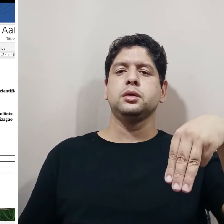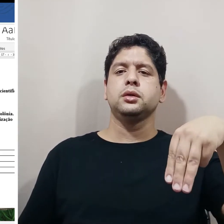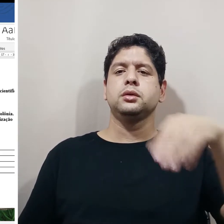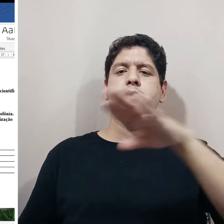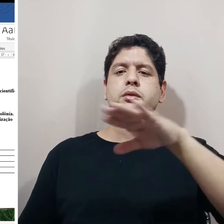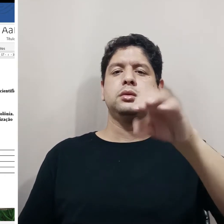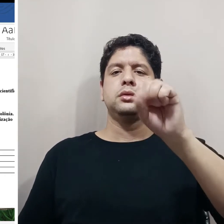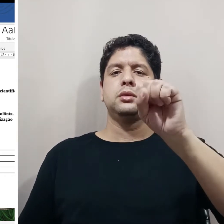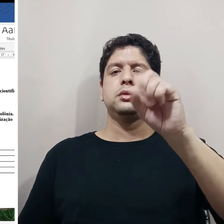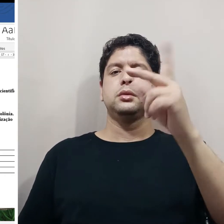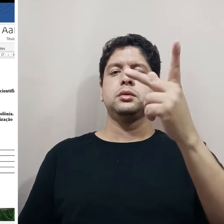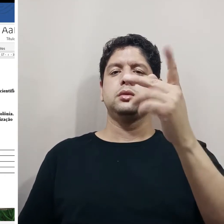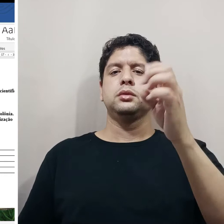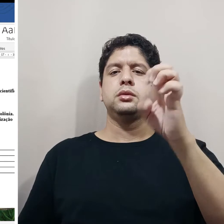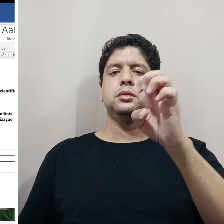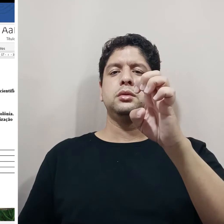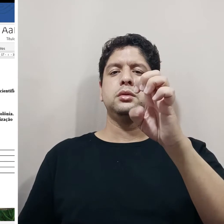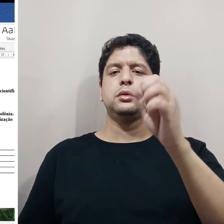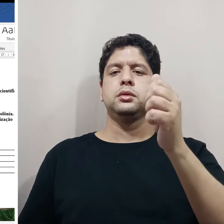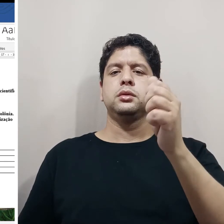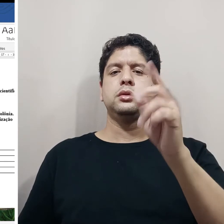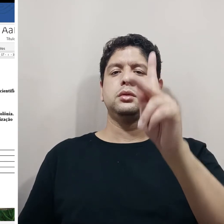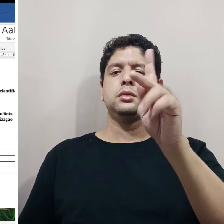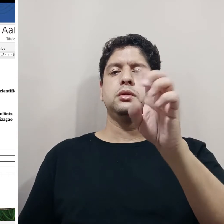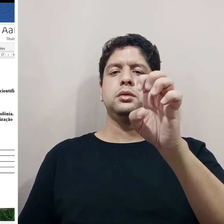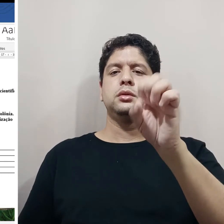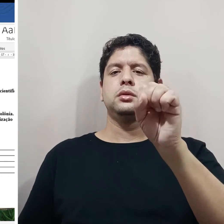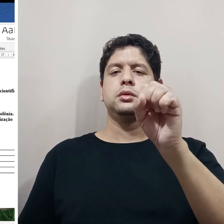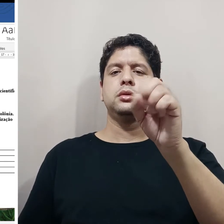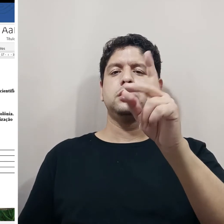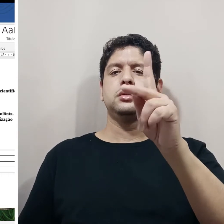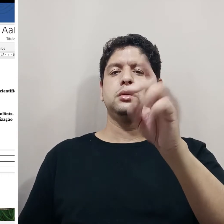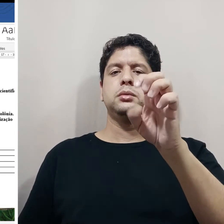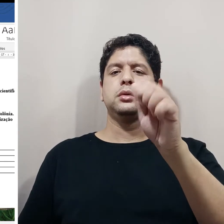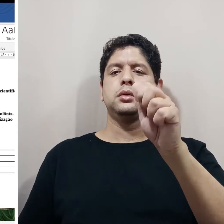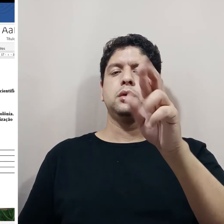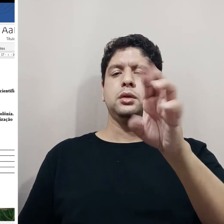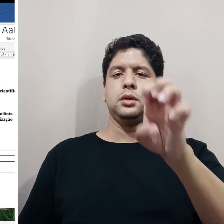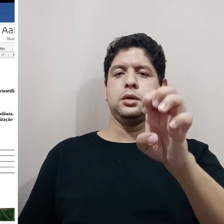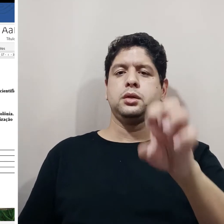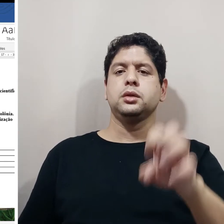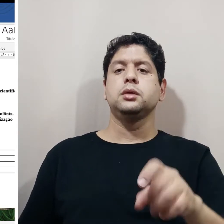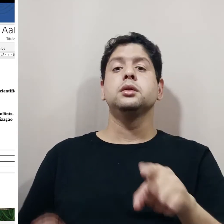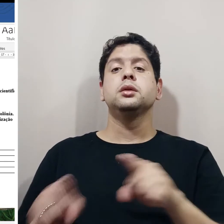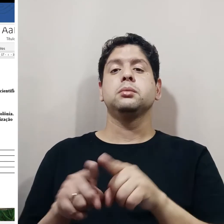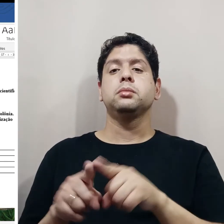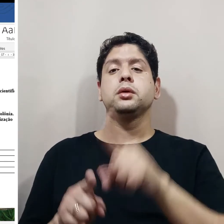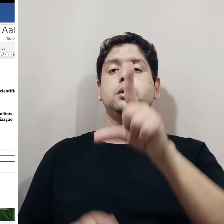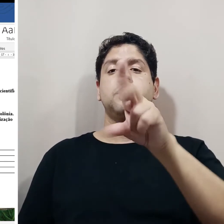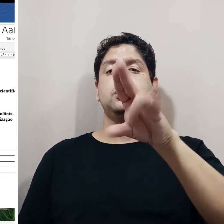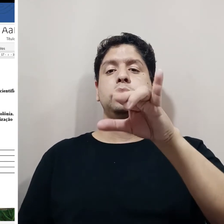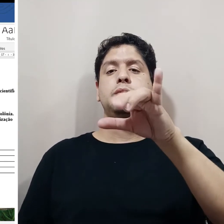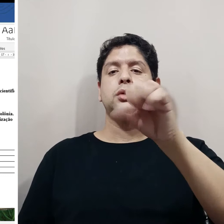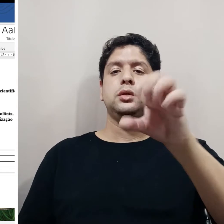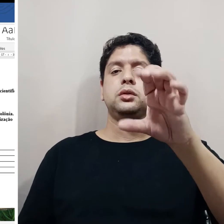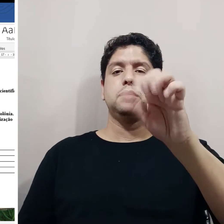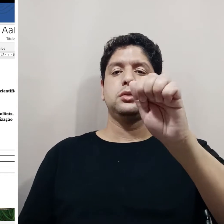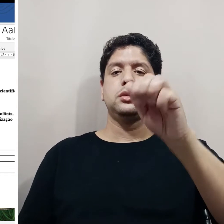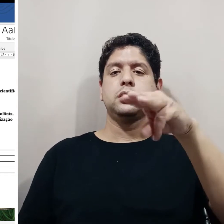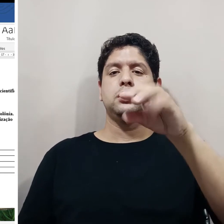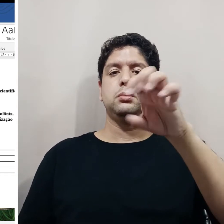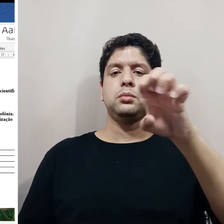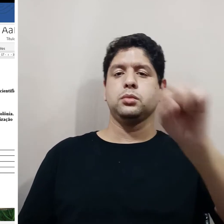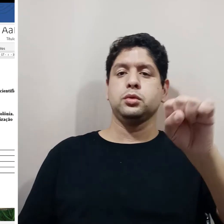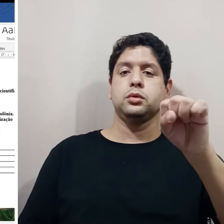outros, né, a gente tem, por exemplo, o William Shakespeare, autor de peças de teatro, a gente tem o Luís